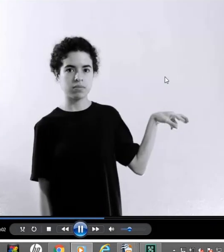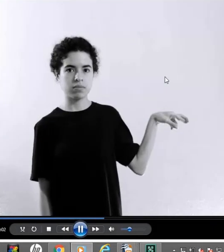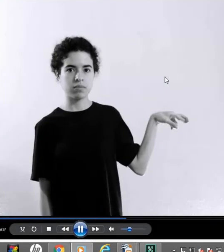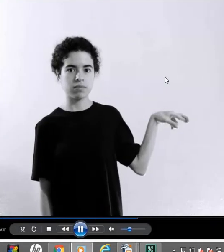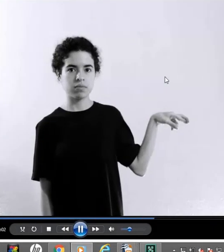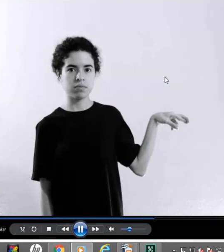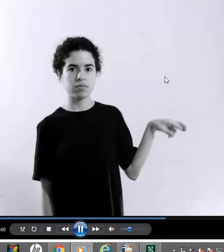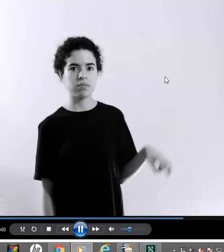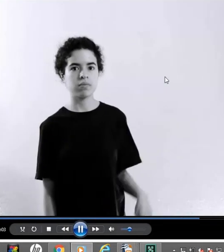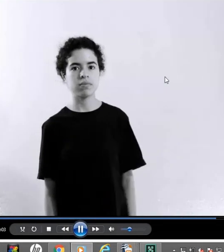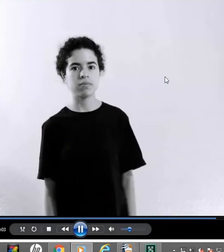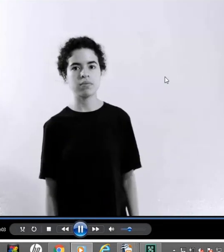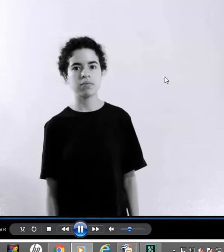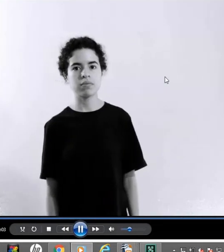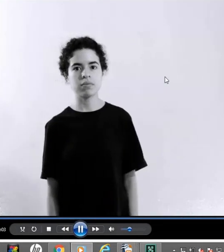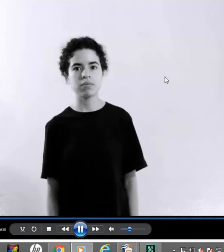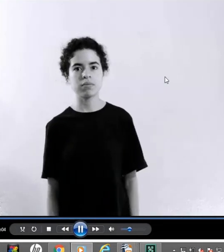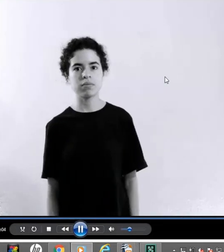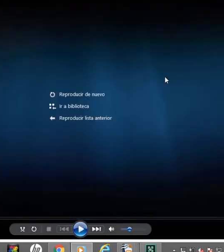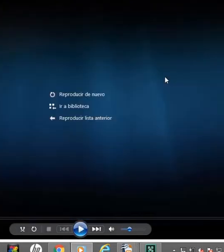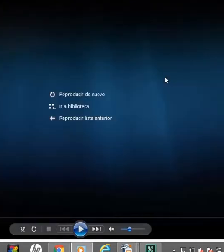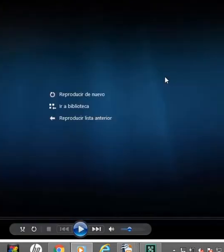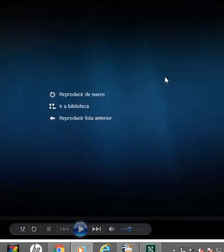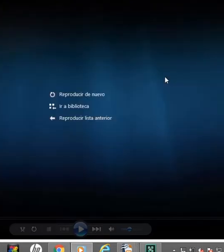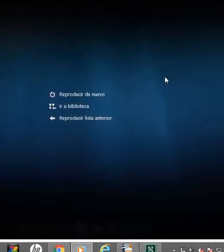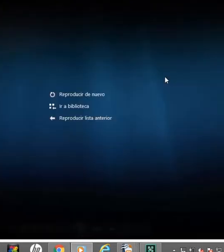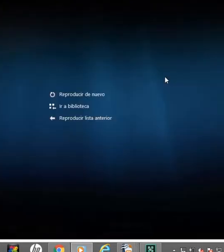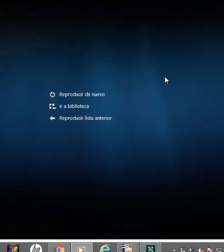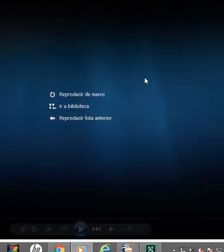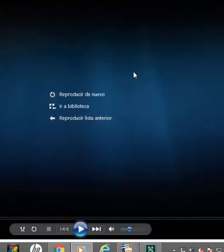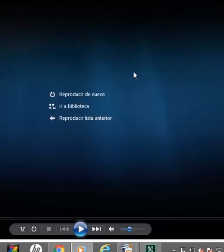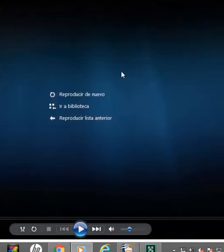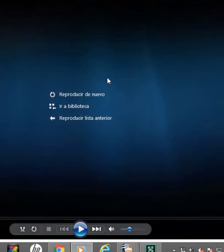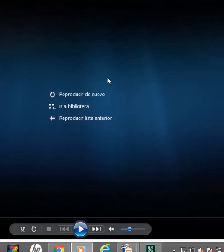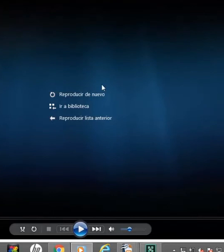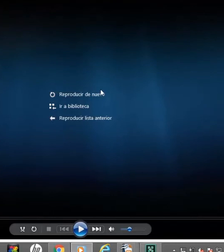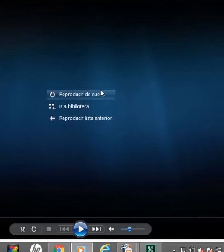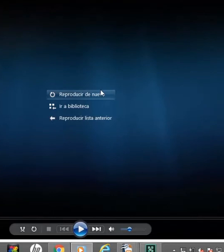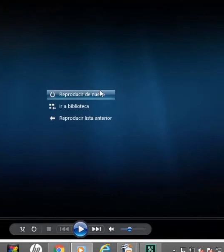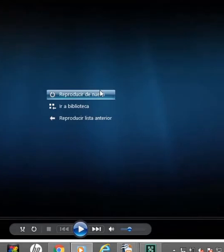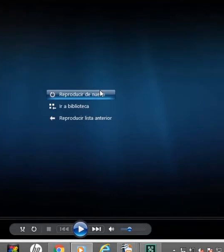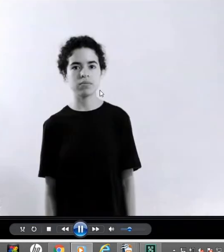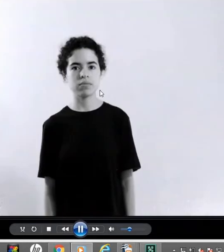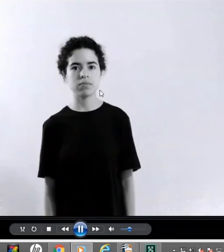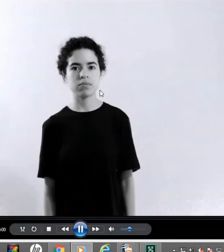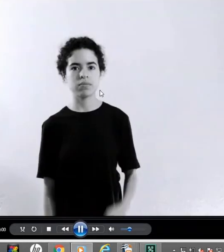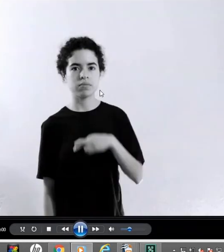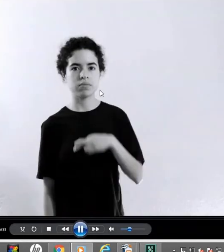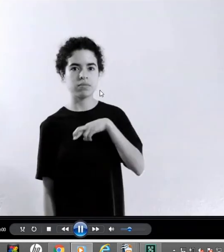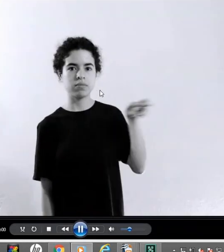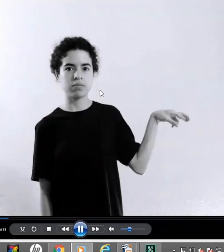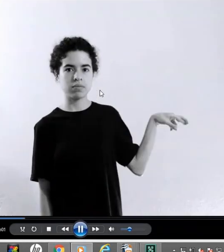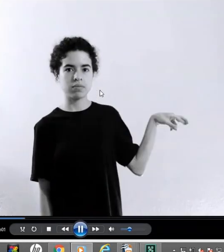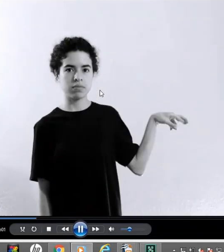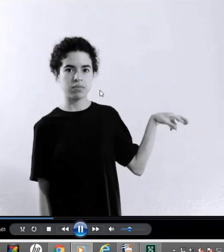así. ¿Ya? E igual de todas maneras lo validamos con los especialistas. Cierra ahí, por favor.